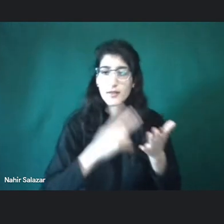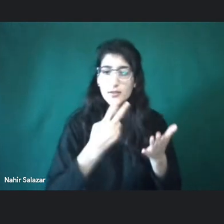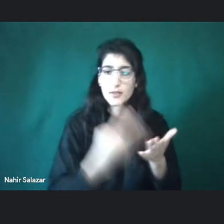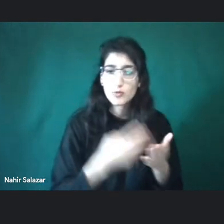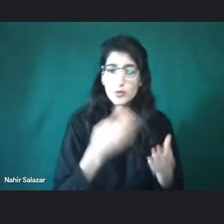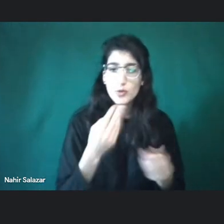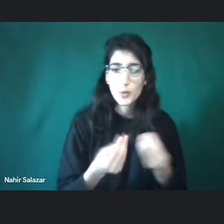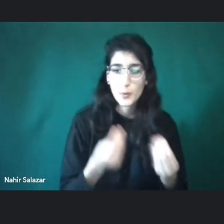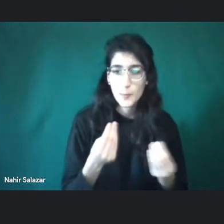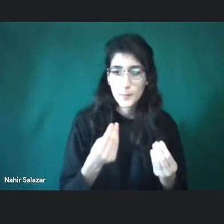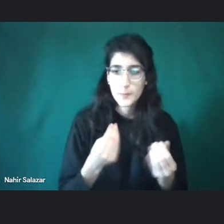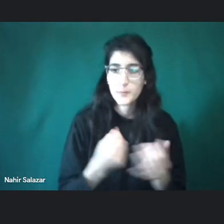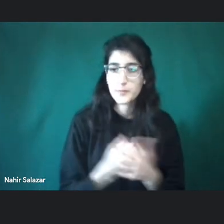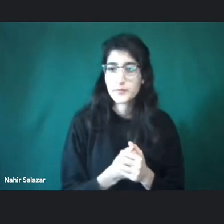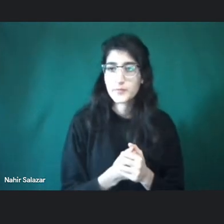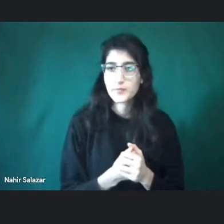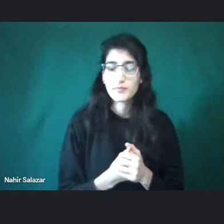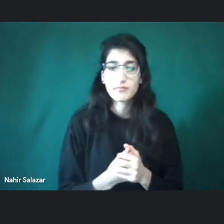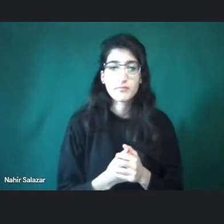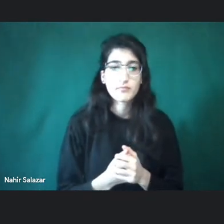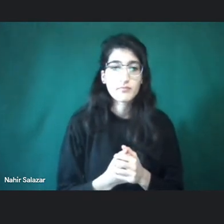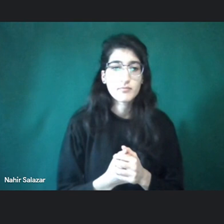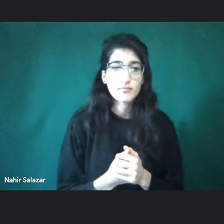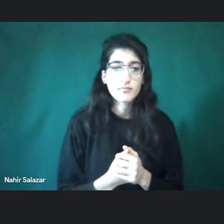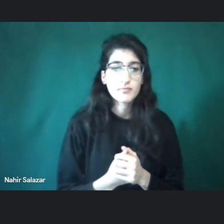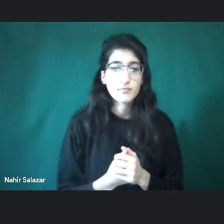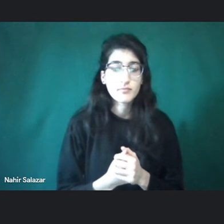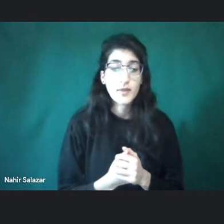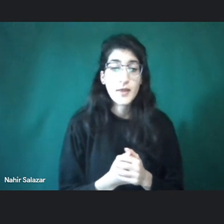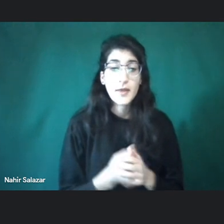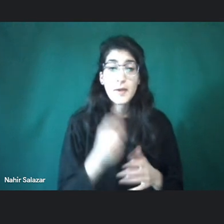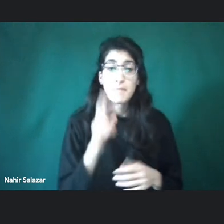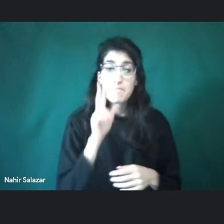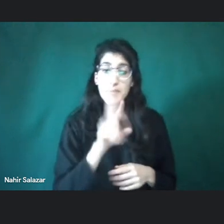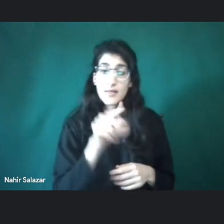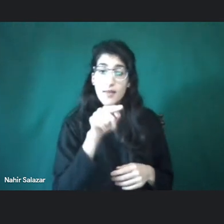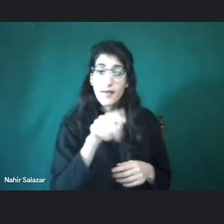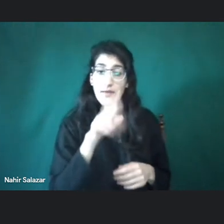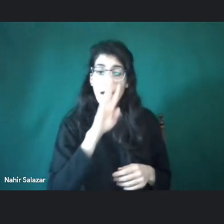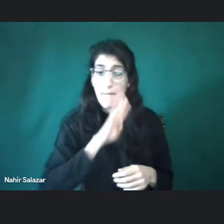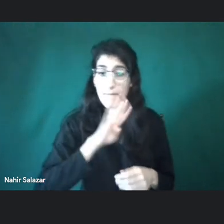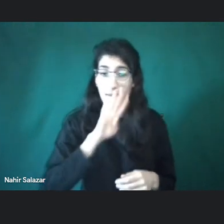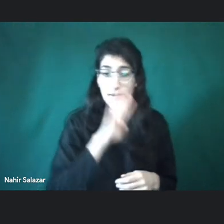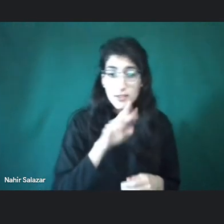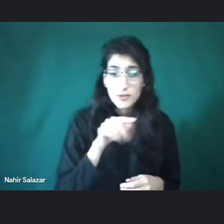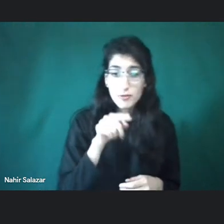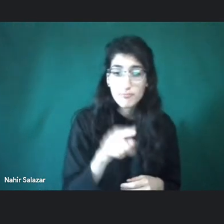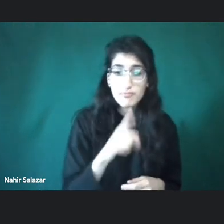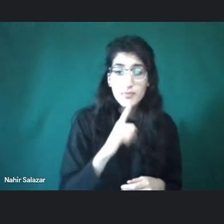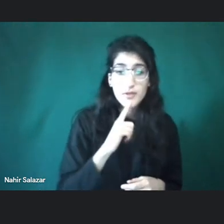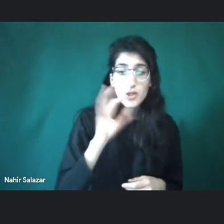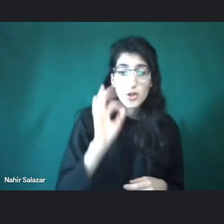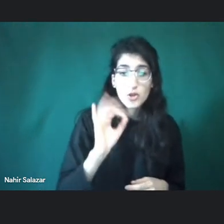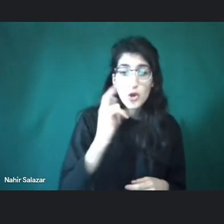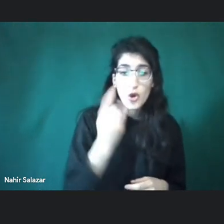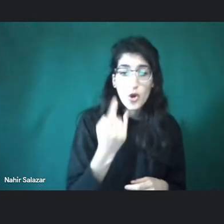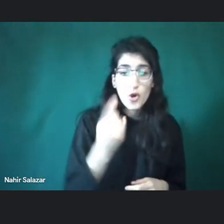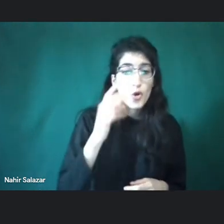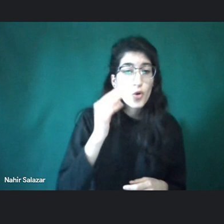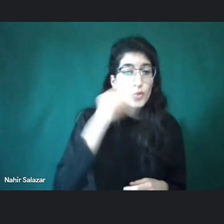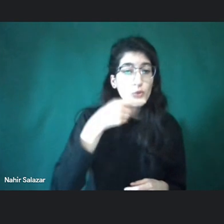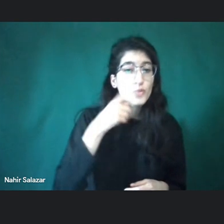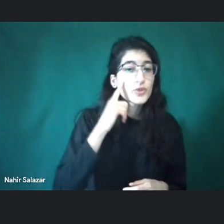¿sí? Y fíjense que yo acá pinté touching, ING, ¿sí? A ver cómo lo leen.